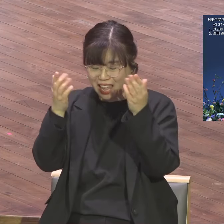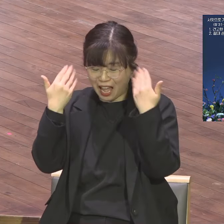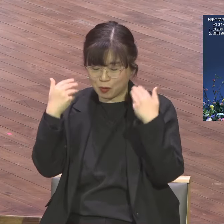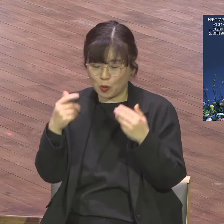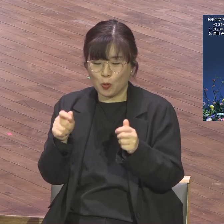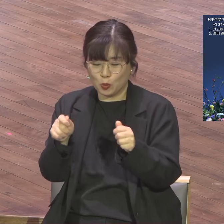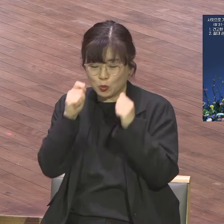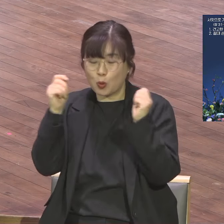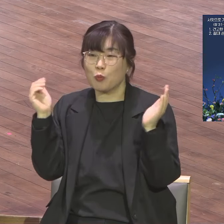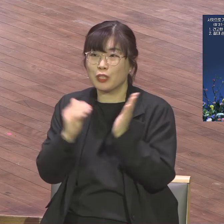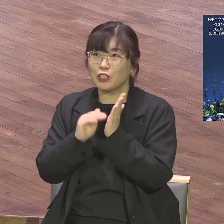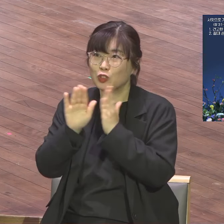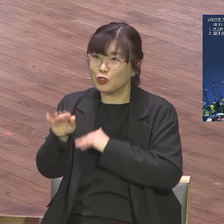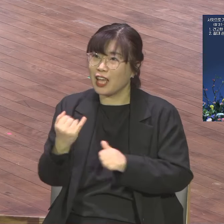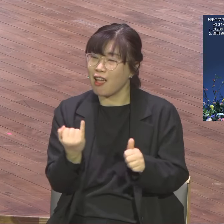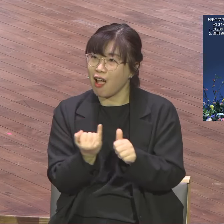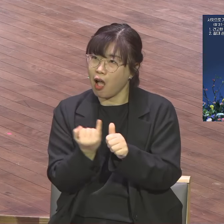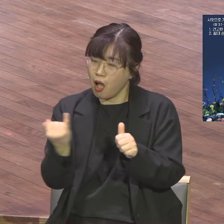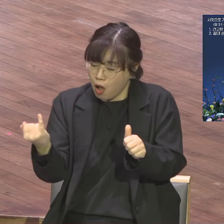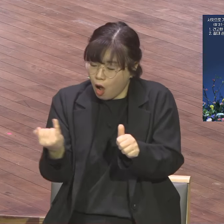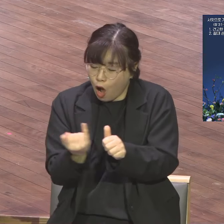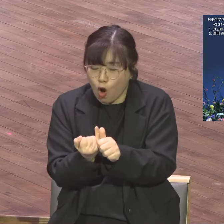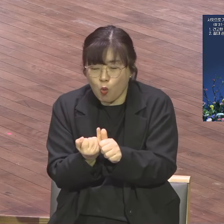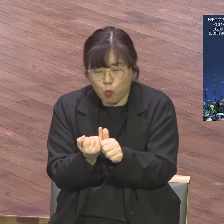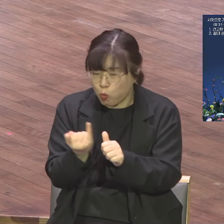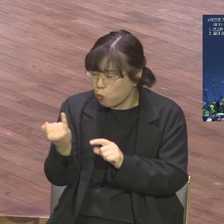여자하고 결혼해야 되겠다.